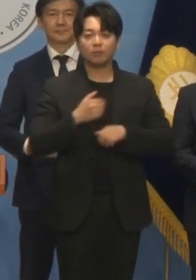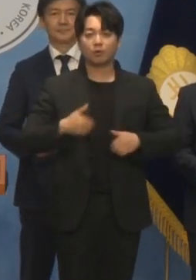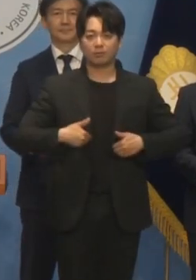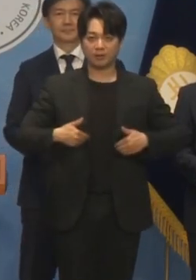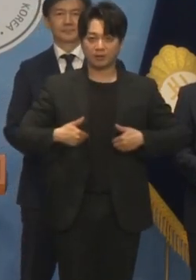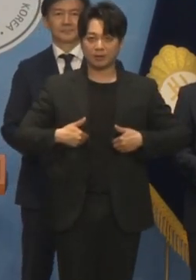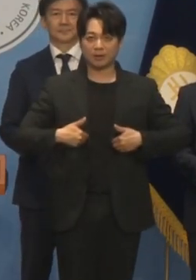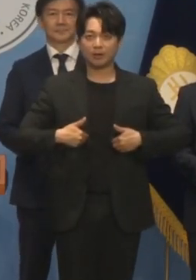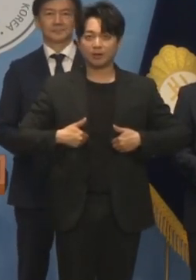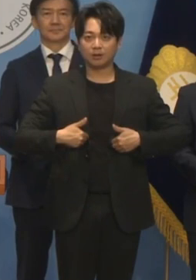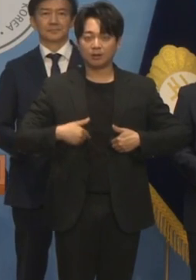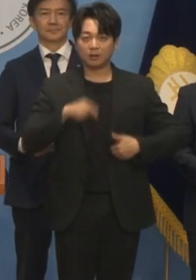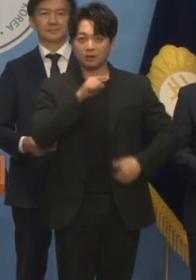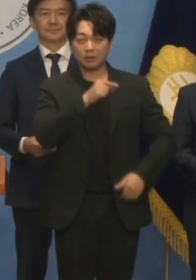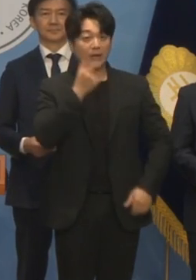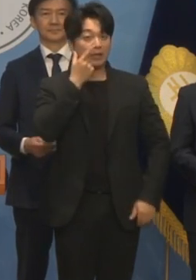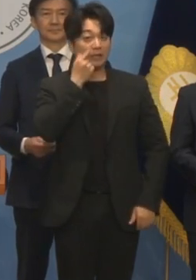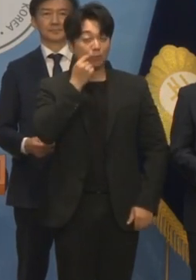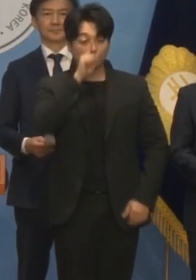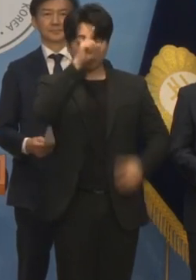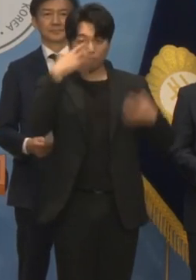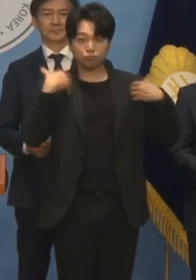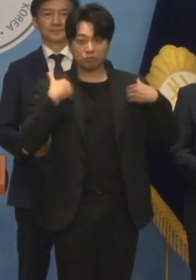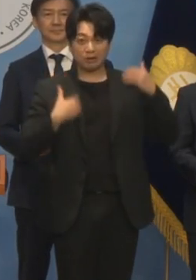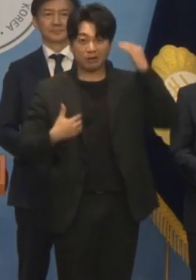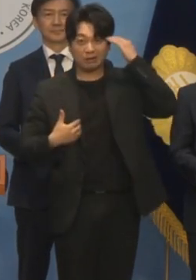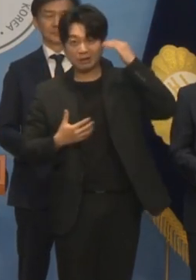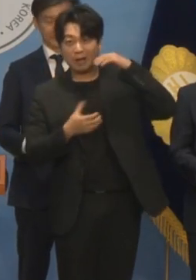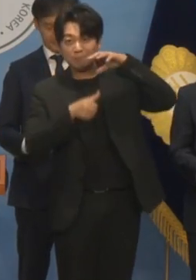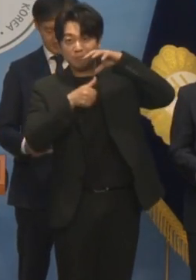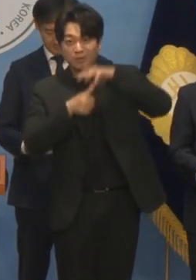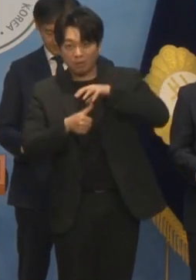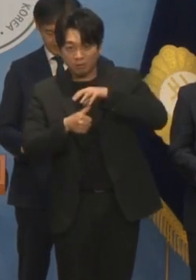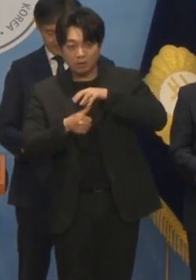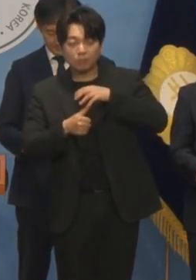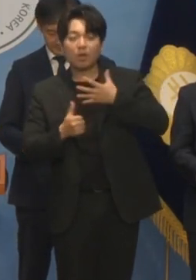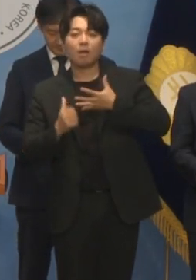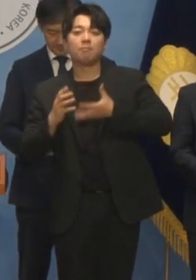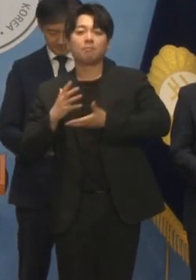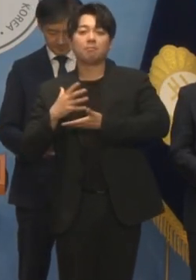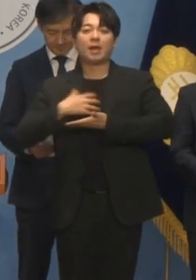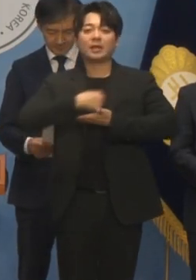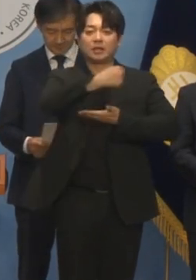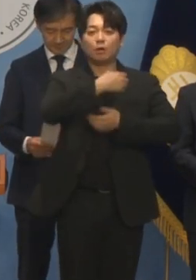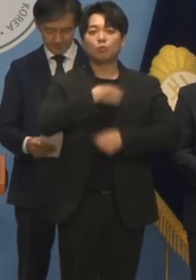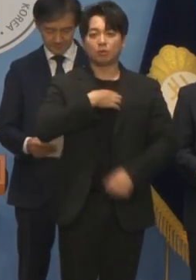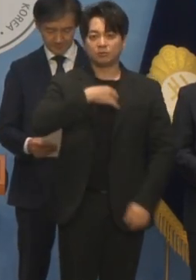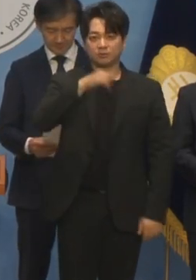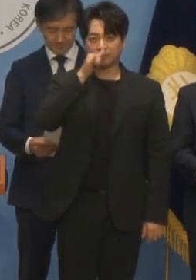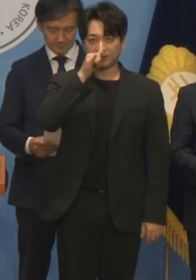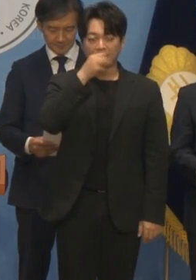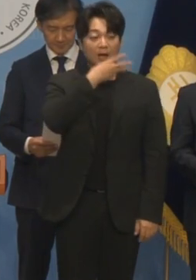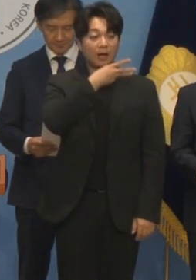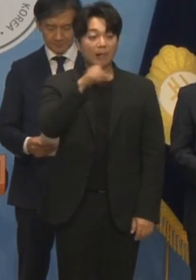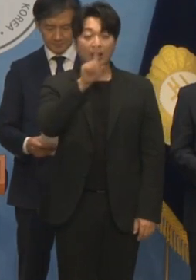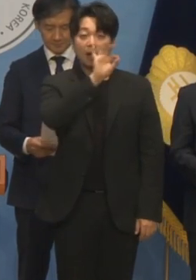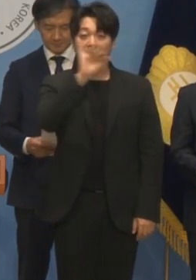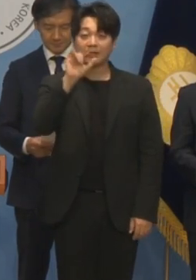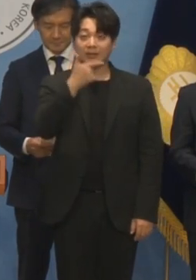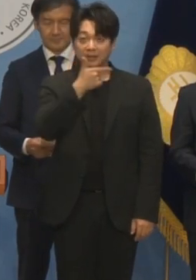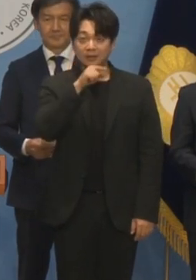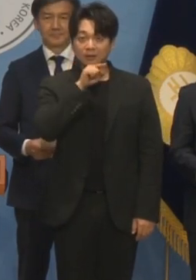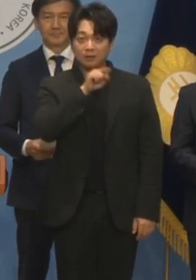일본 정부의 압력으로 뺏기게 되었습니다. 아시아 여러 나라에서 1위 메신저인 라인이